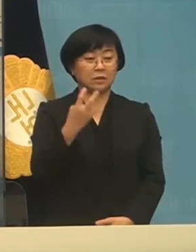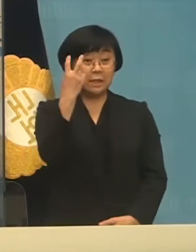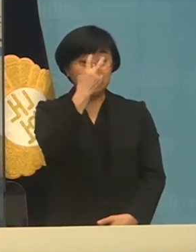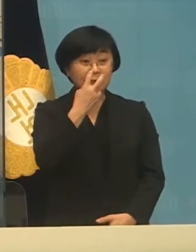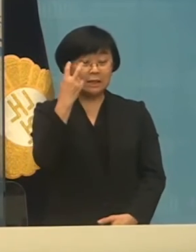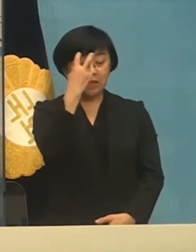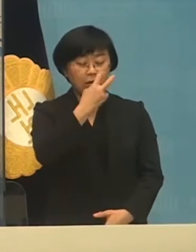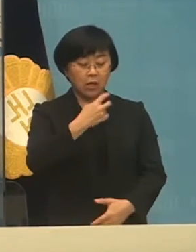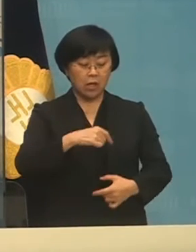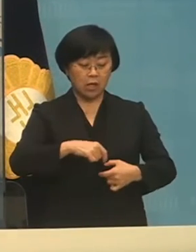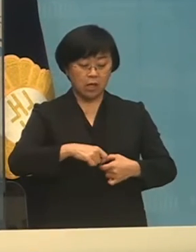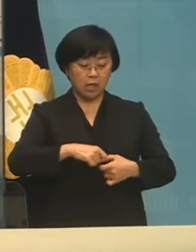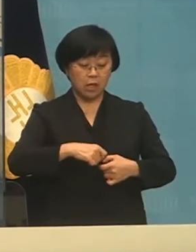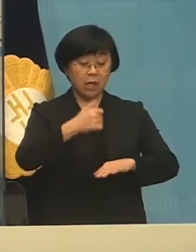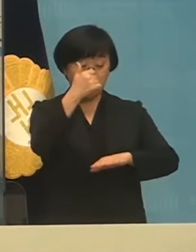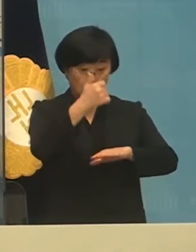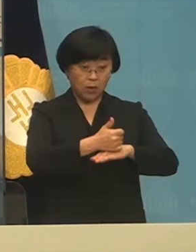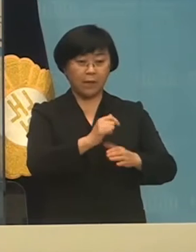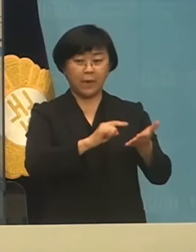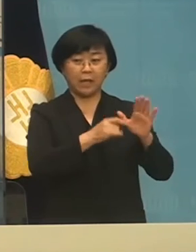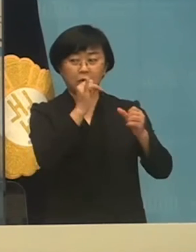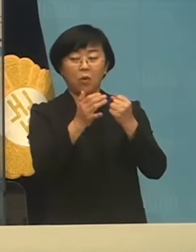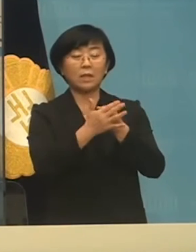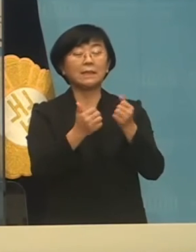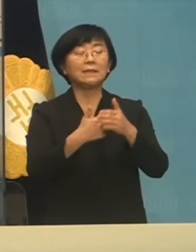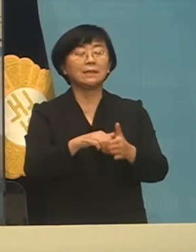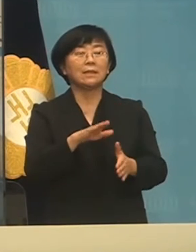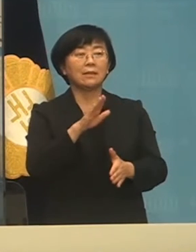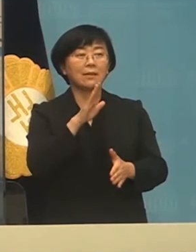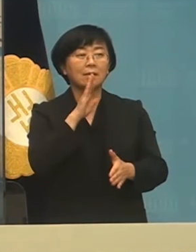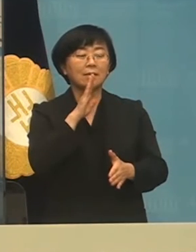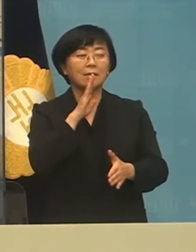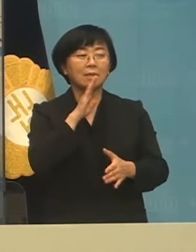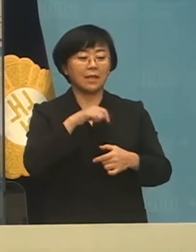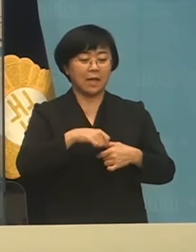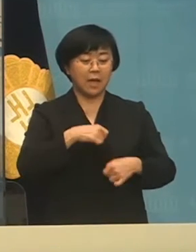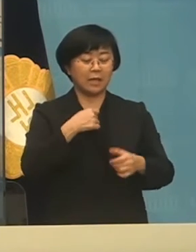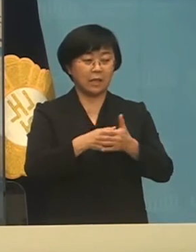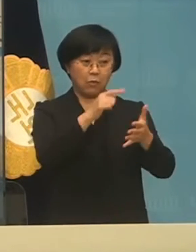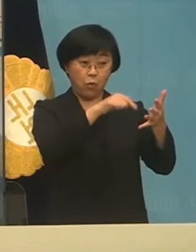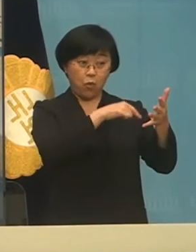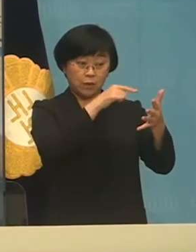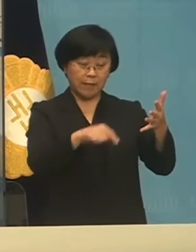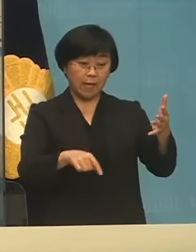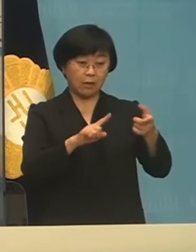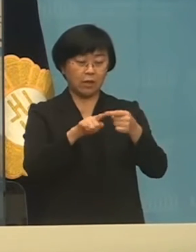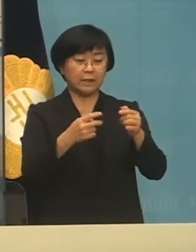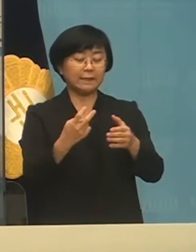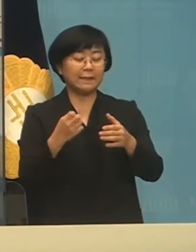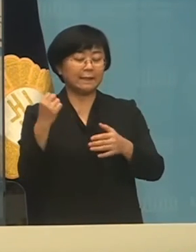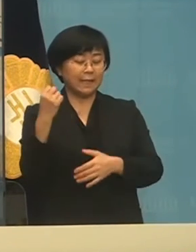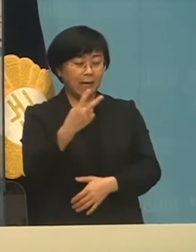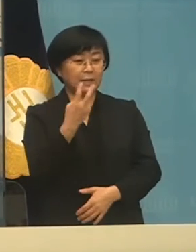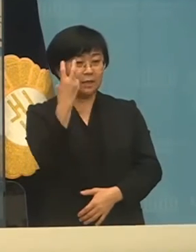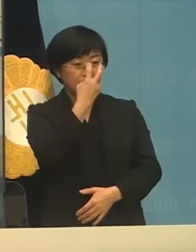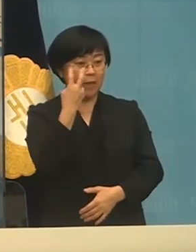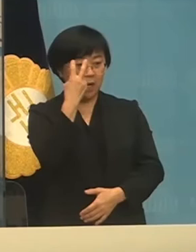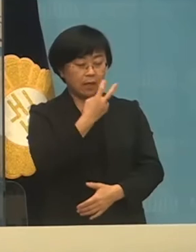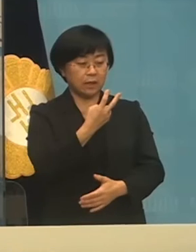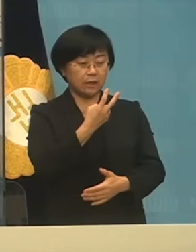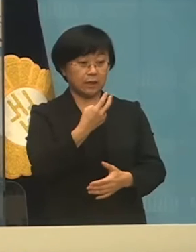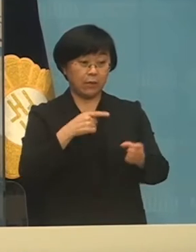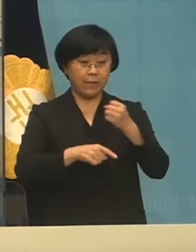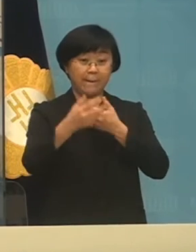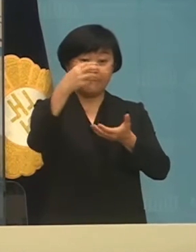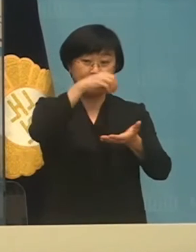있는 결과 보고서를 냈고 그 결과 보고서 안에 배보상 심의의 직권 재심의를 검토하라는 의견을 담아주게